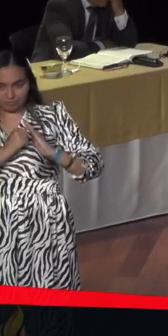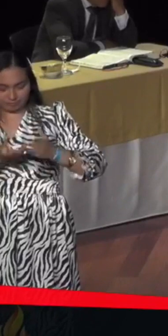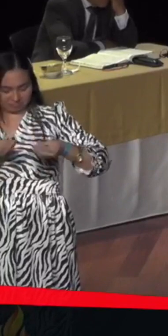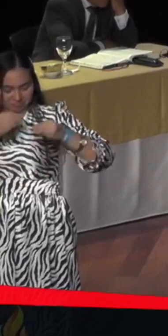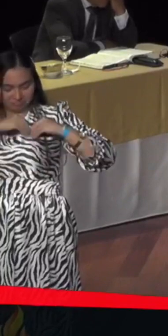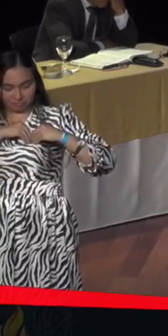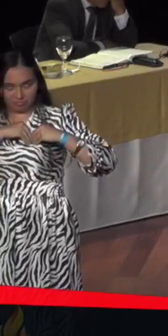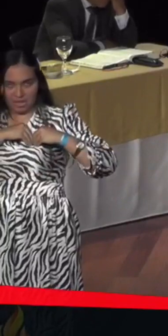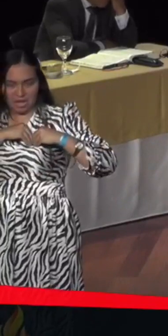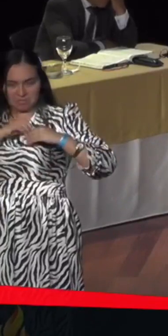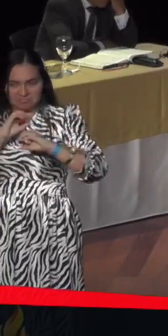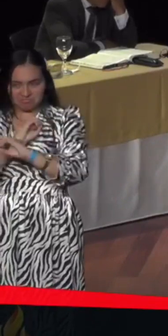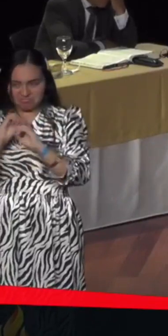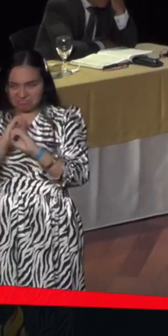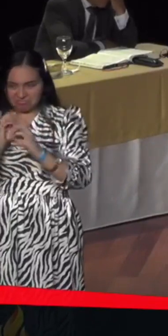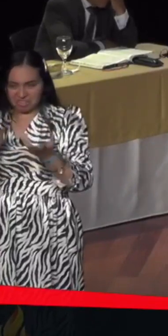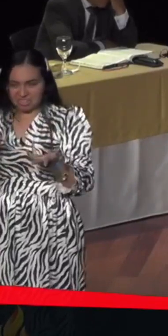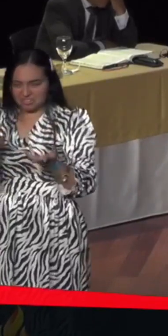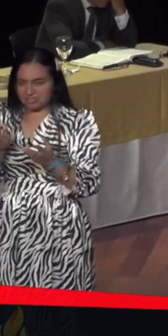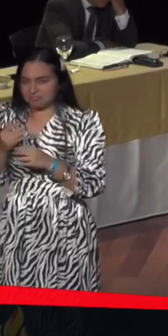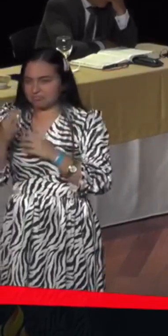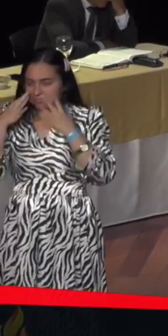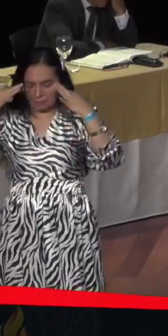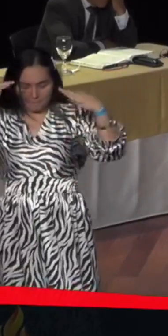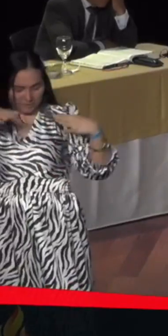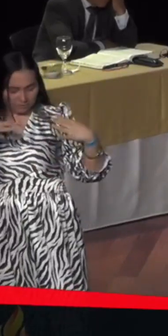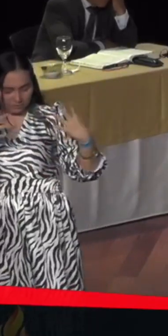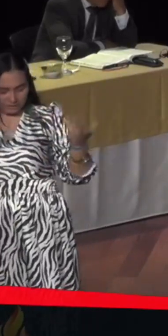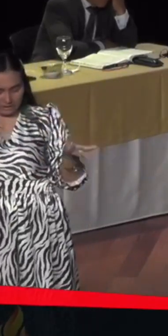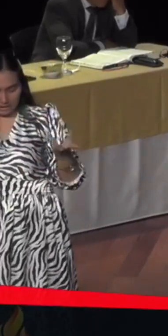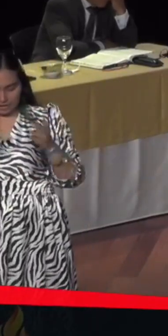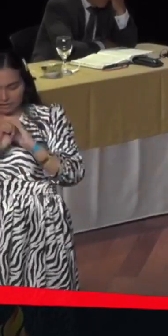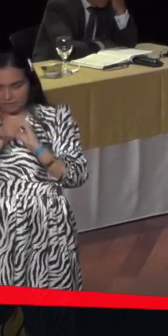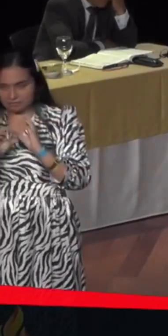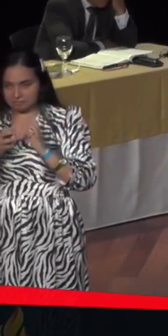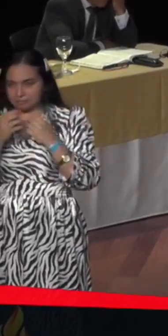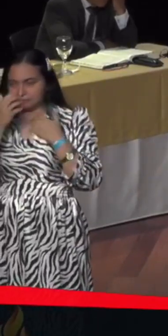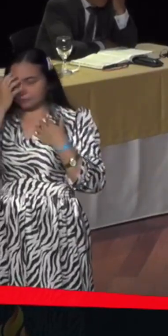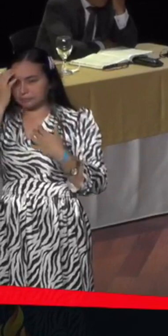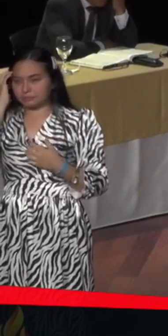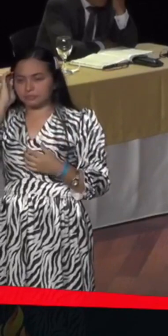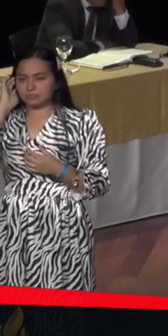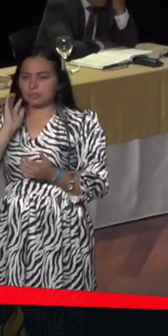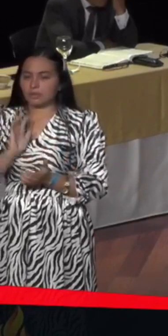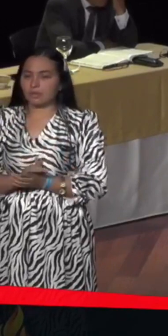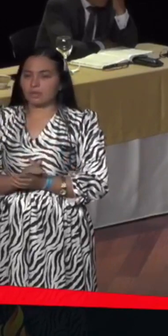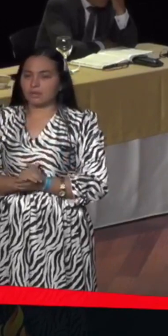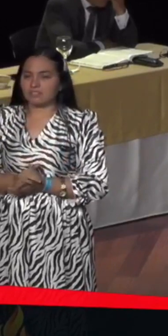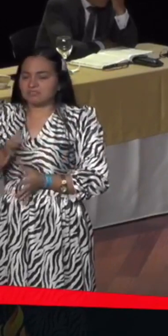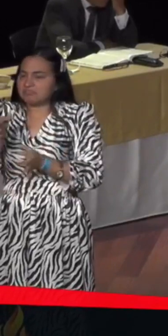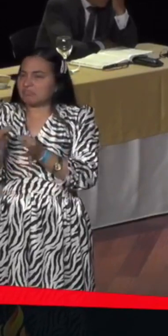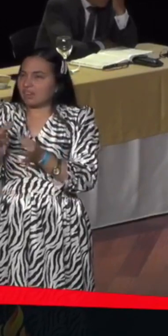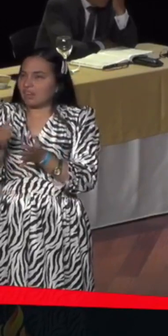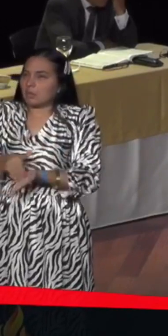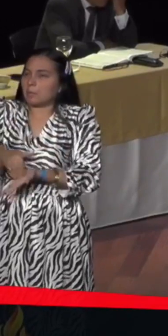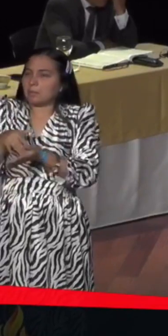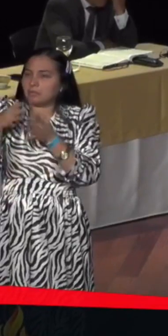Creyeron que se iban a salir con las suyas. Justificaron su pecado. Tres